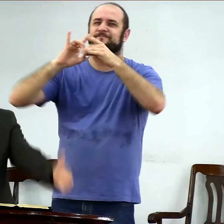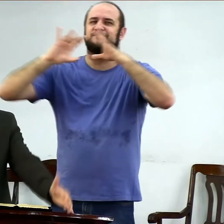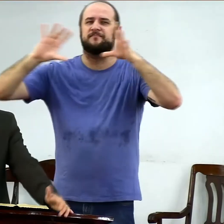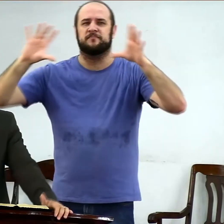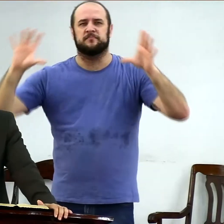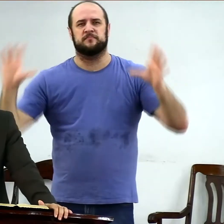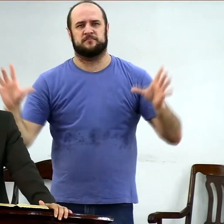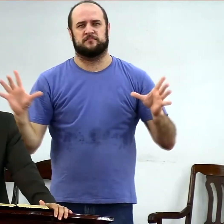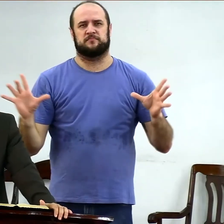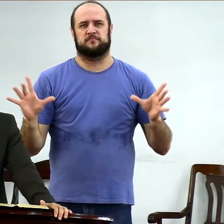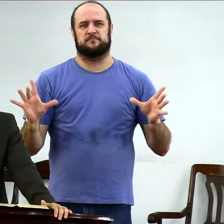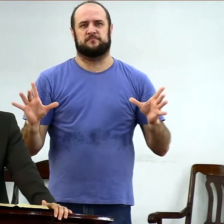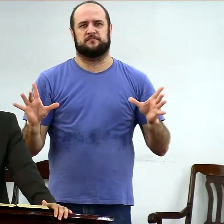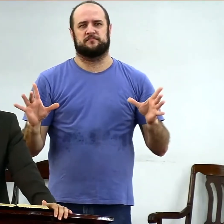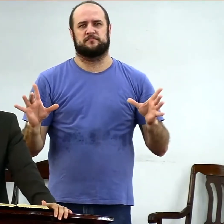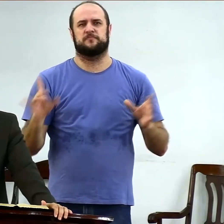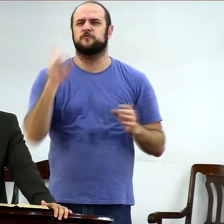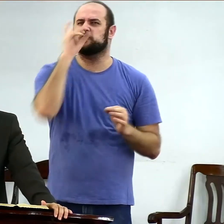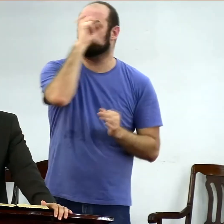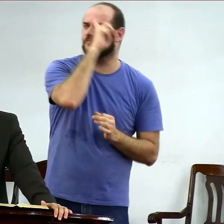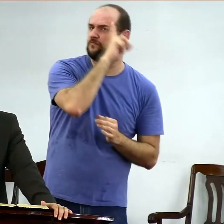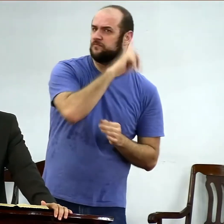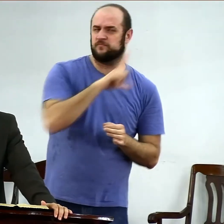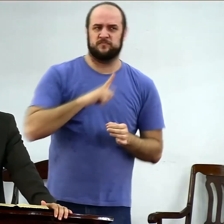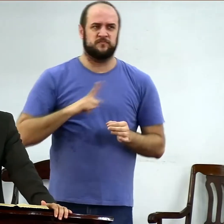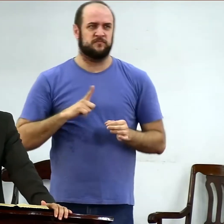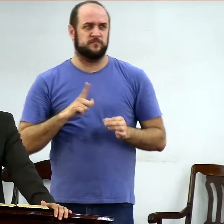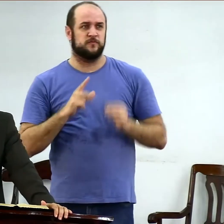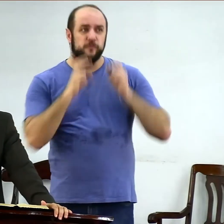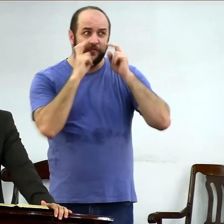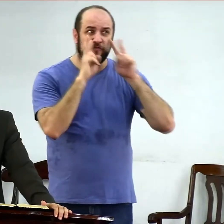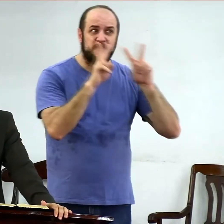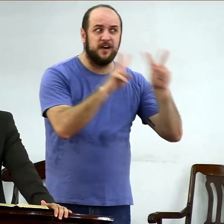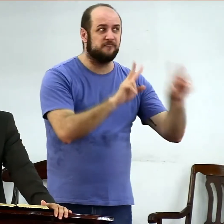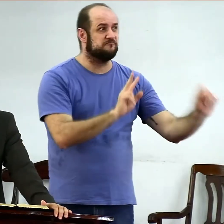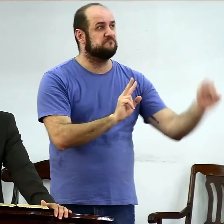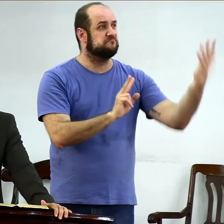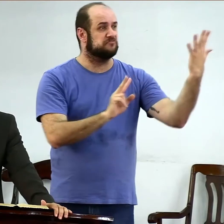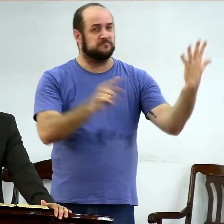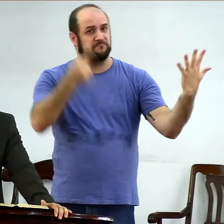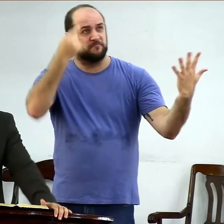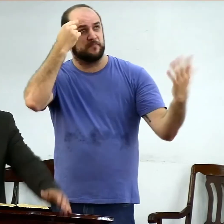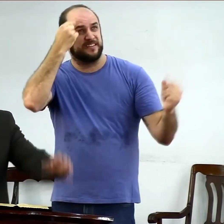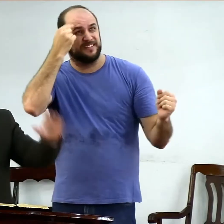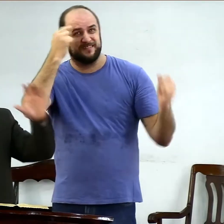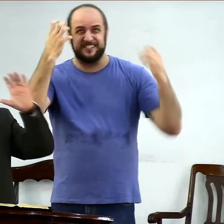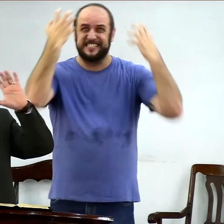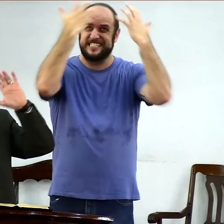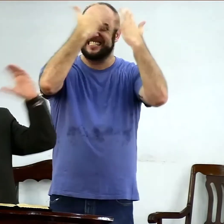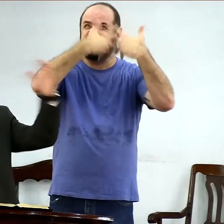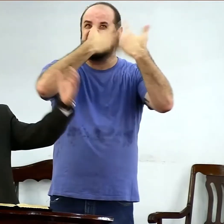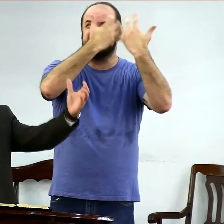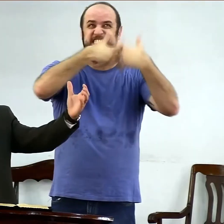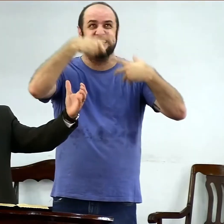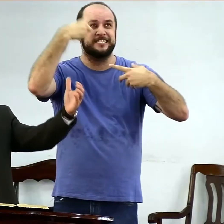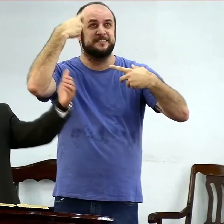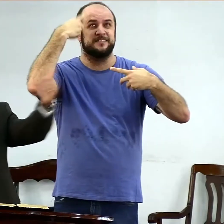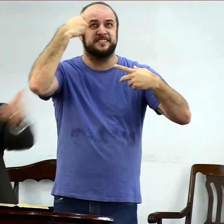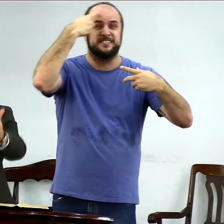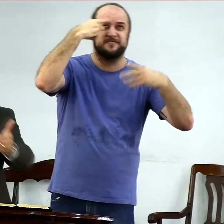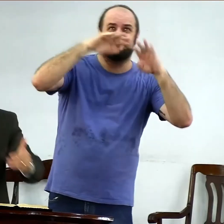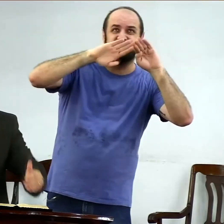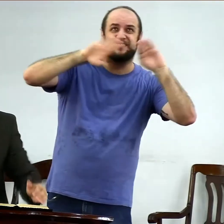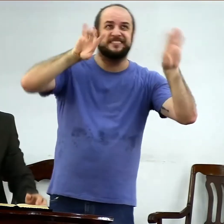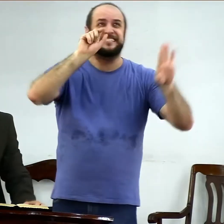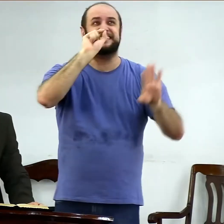muitas dificuldades. Criamos cenários e mais cenários em nossa mente, tentando discernir o que